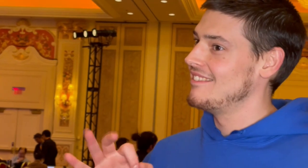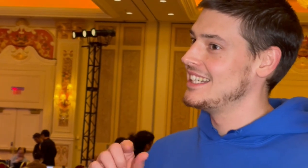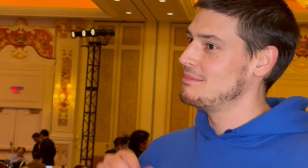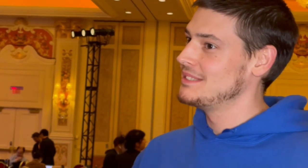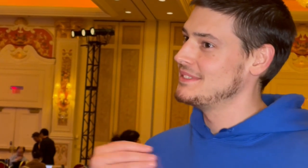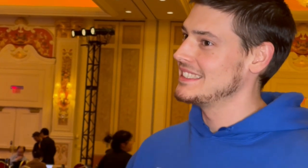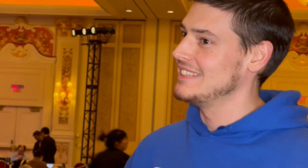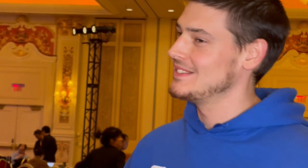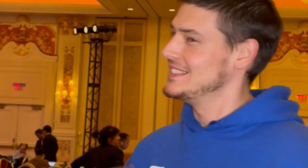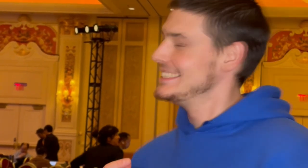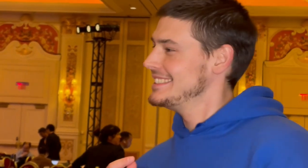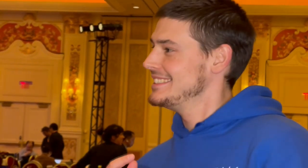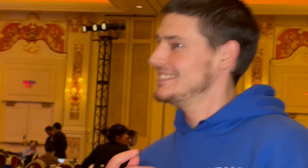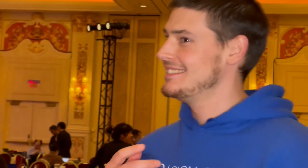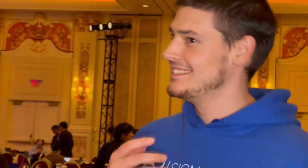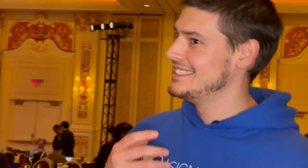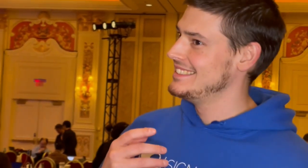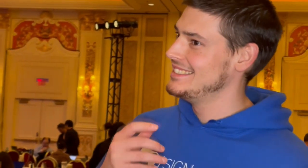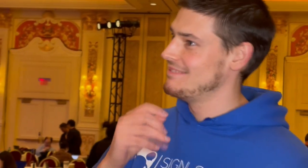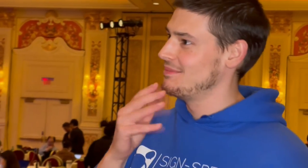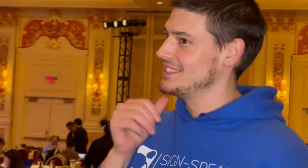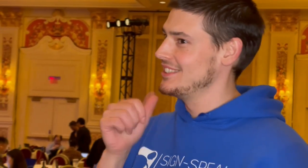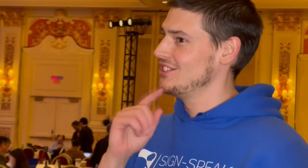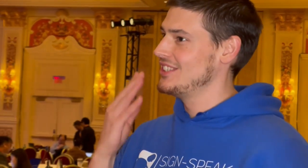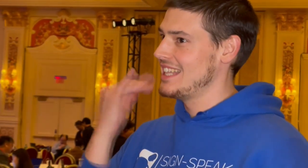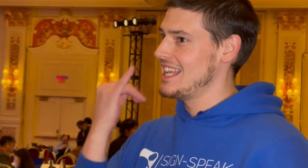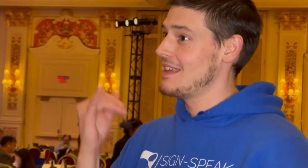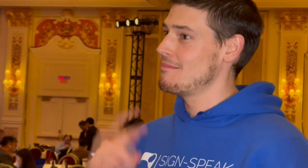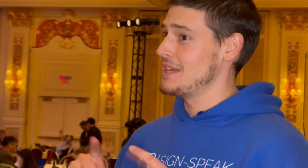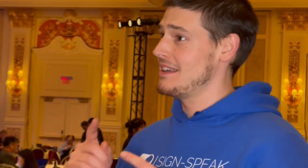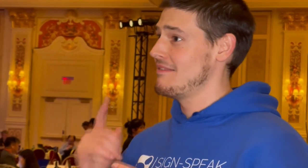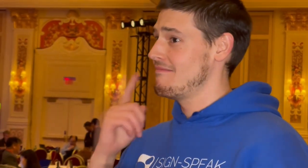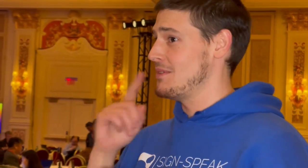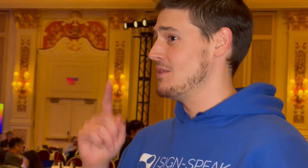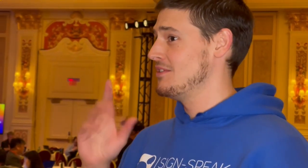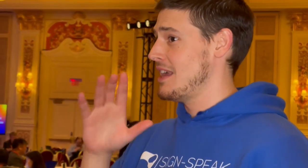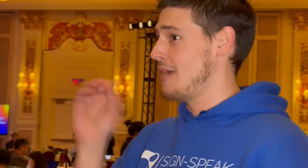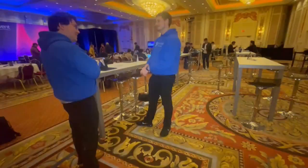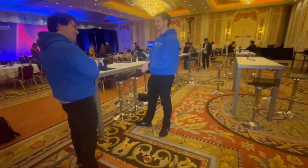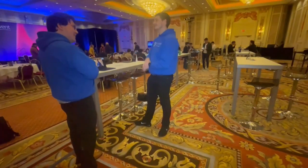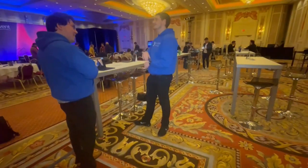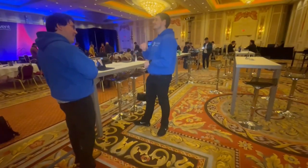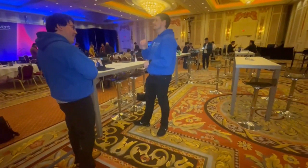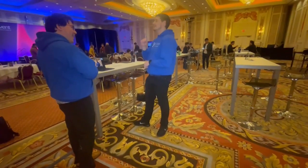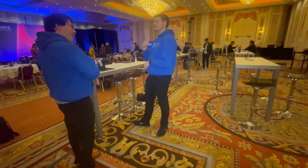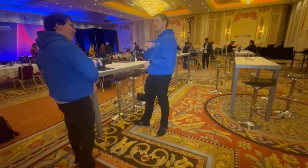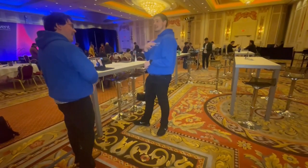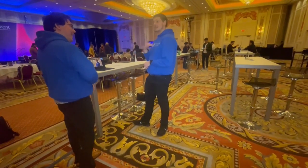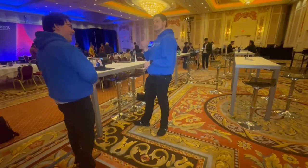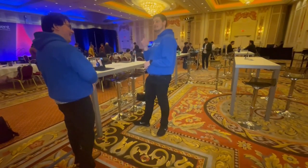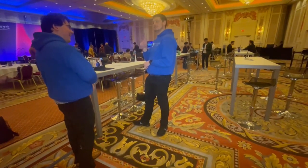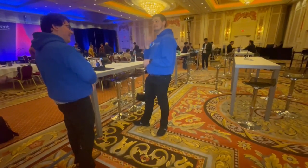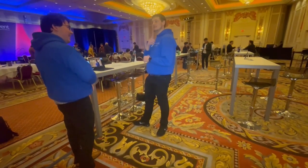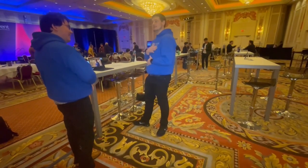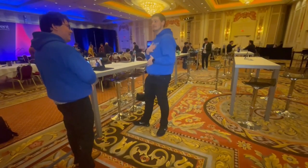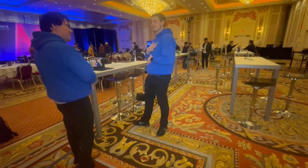Yamilet Payano, de origen dominicano, creó la aplicación basada en la inteligencia artificial SunSpeak, con la que permite